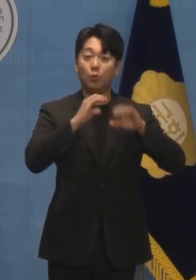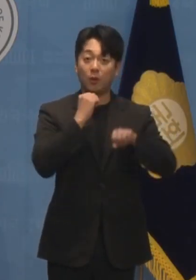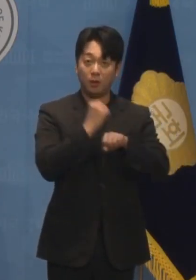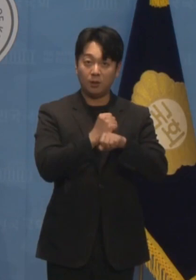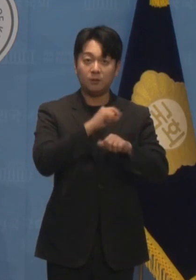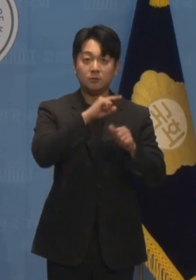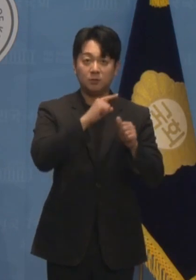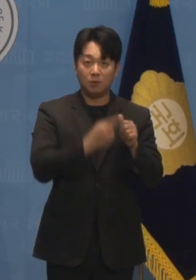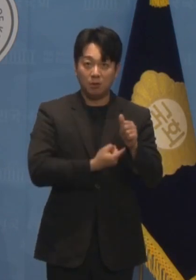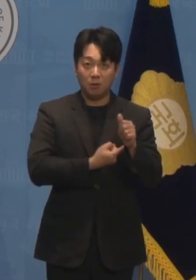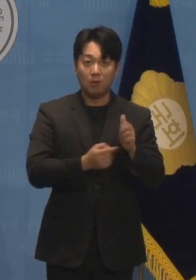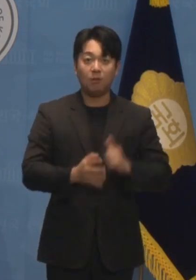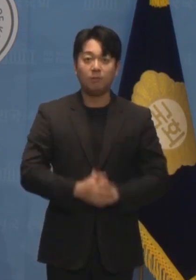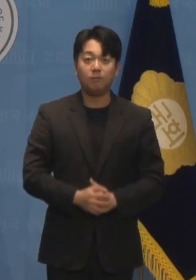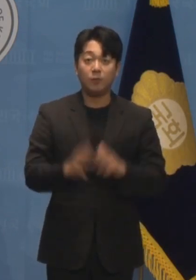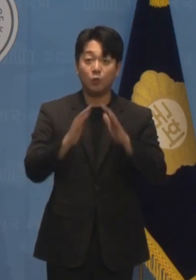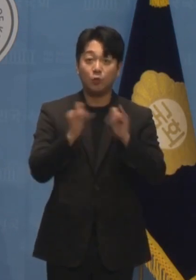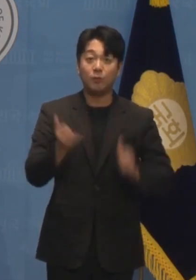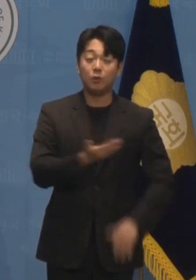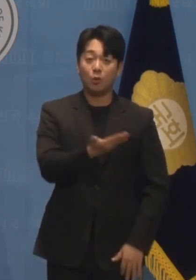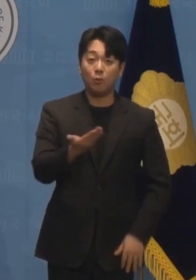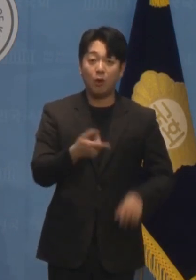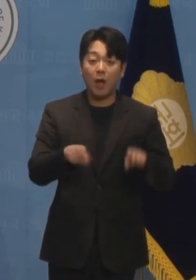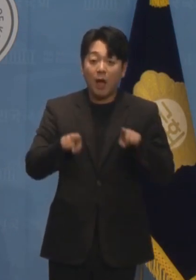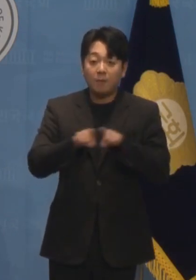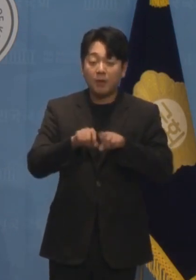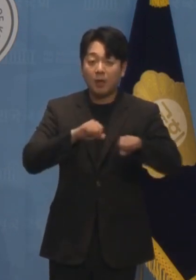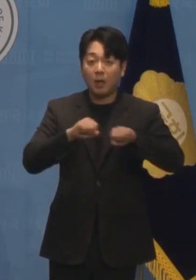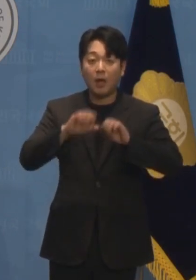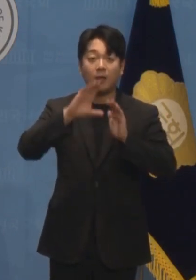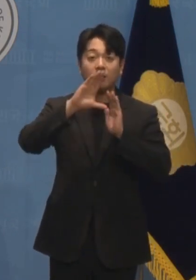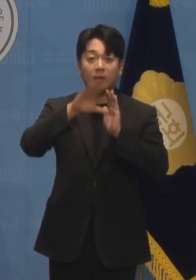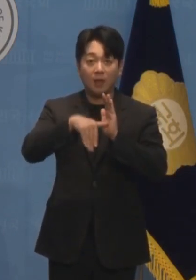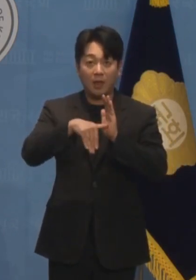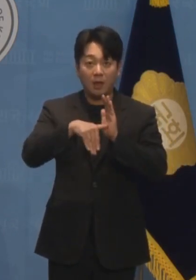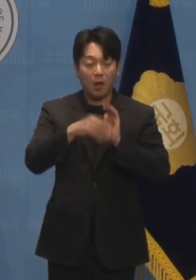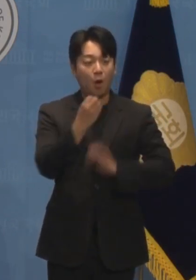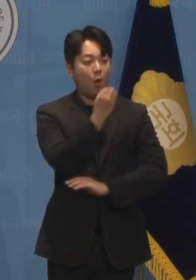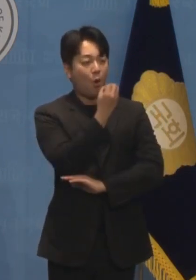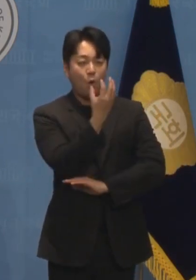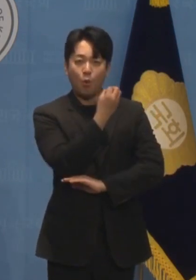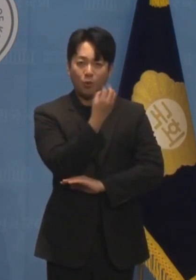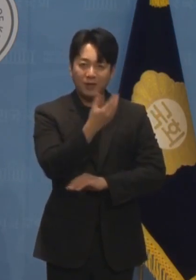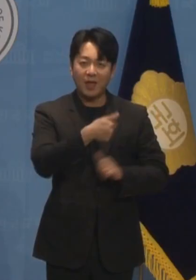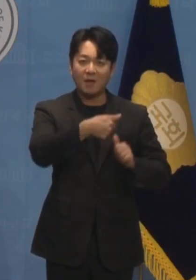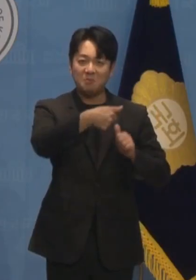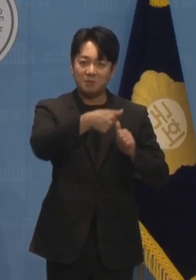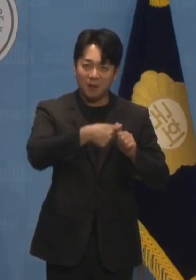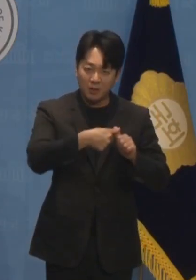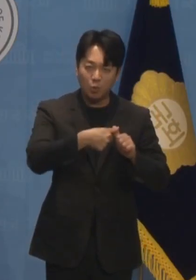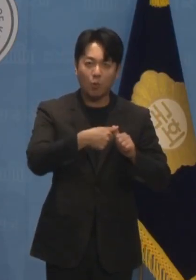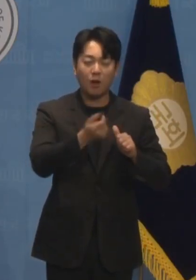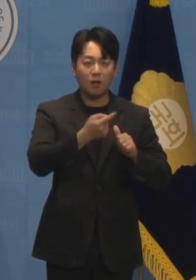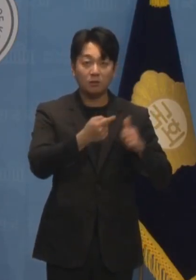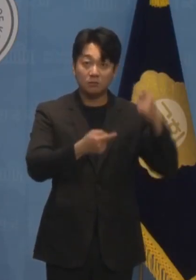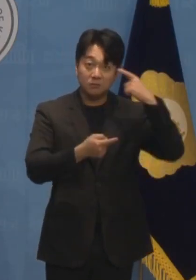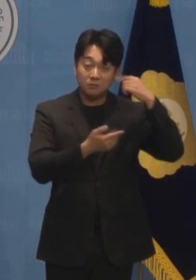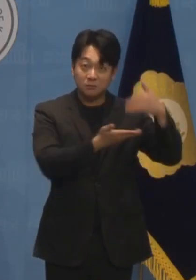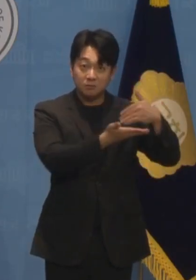저희 민주당이 국민과 함께 호흡하는 데 언론인들의 따가운 질책과 비판을 겸허히 수용하는 그런 역할을